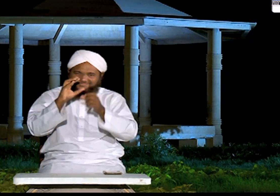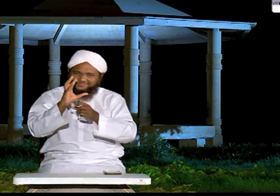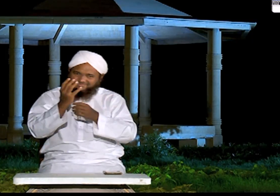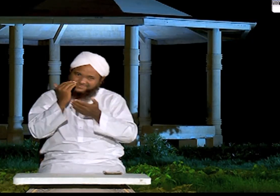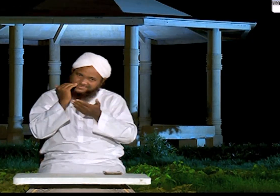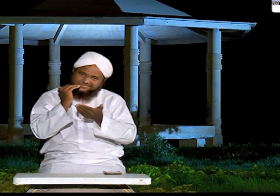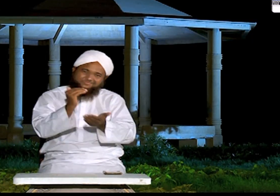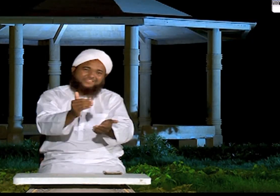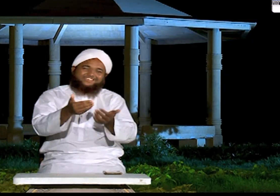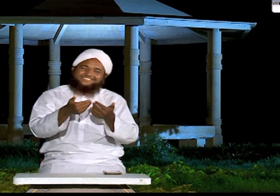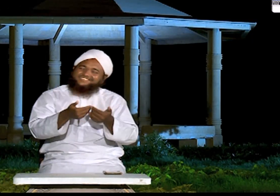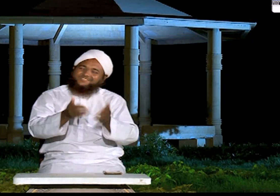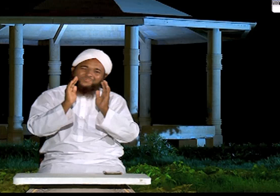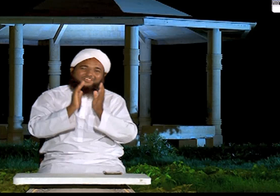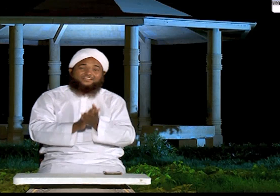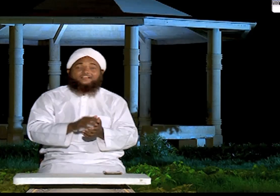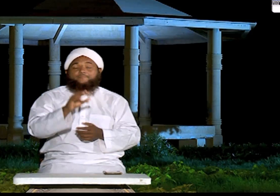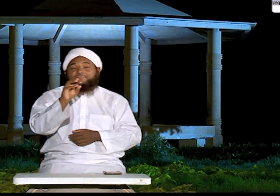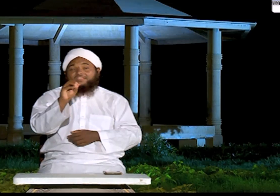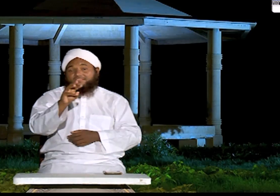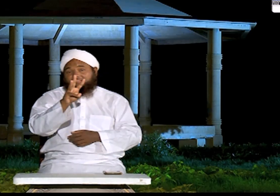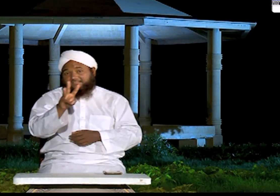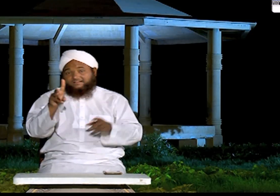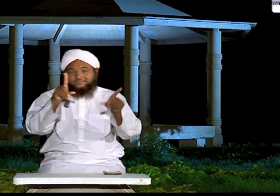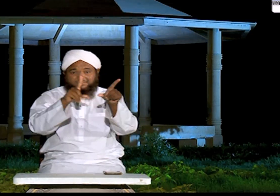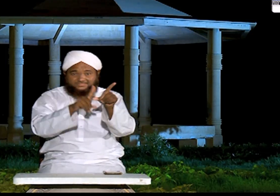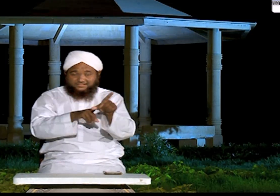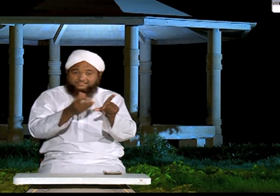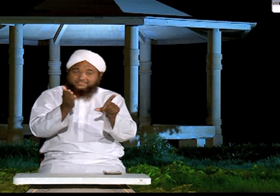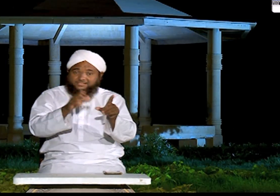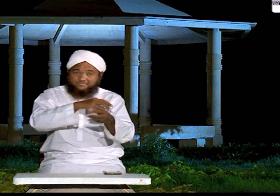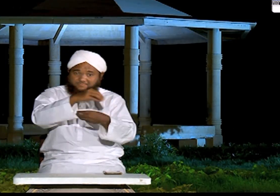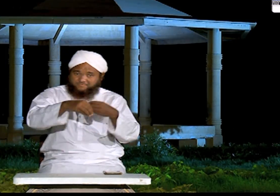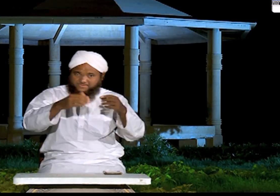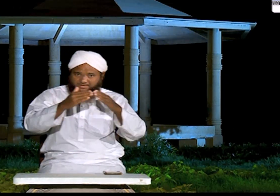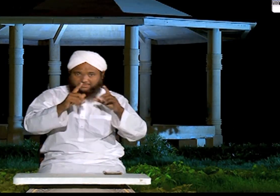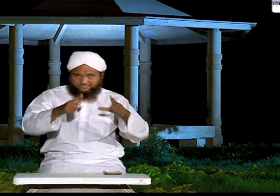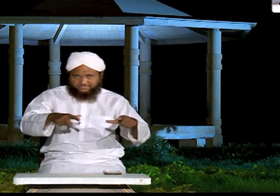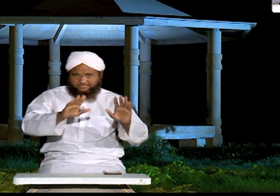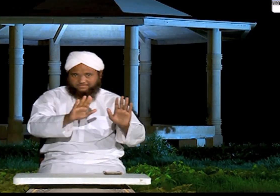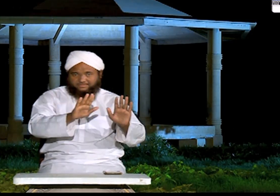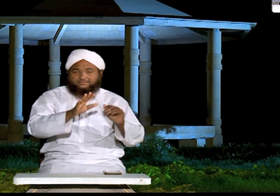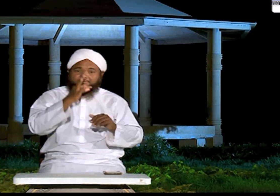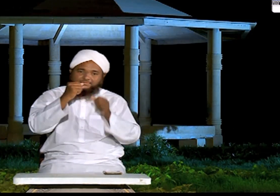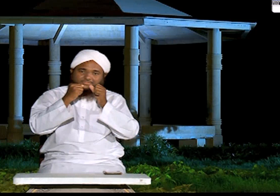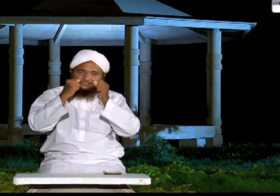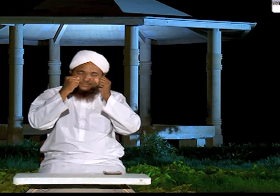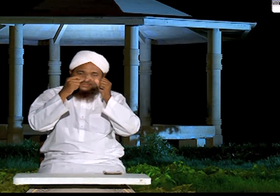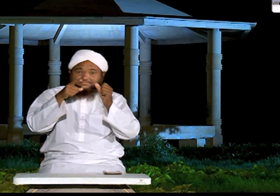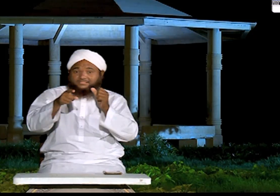ولادتی باسعادت ہوئی 53 سال مکہ مکرمہ کو نوازنے کے بعد پیارے آقا صلی اللہ علیہ وآلہ وسلم نے مدینہ